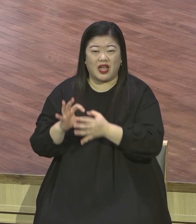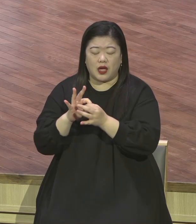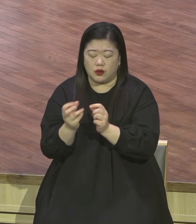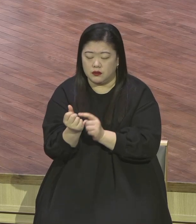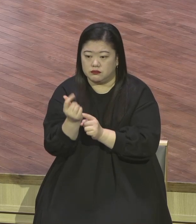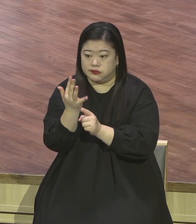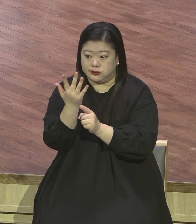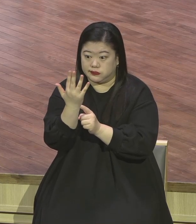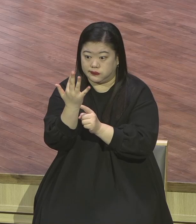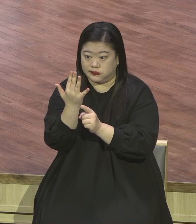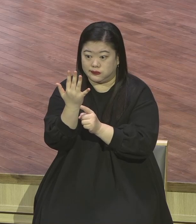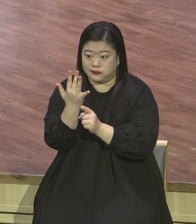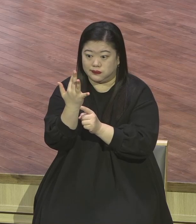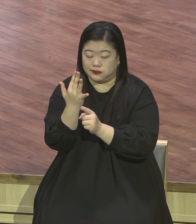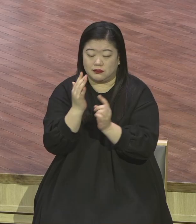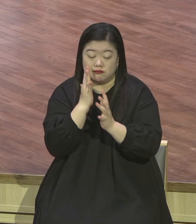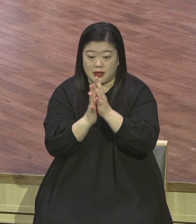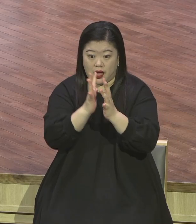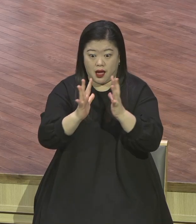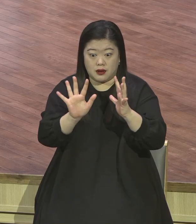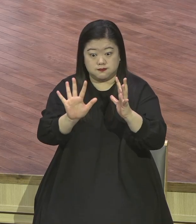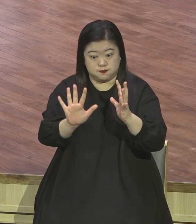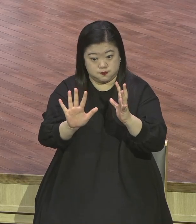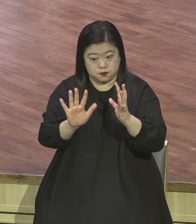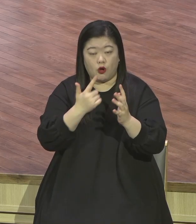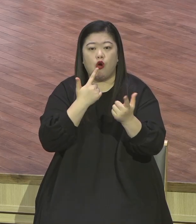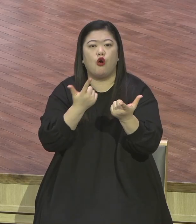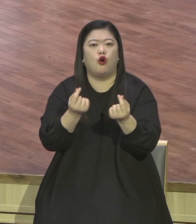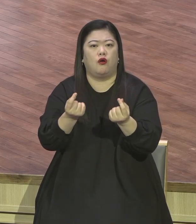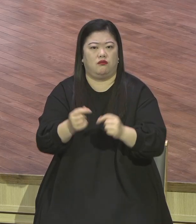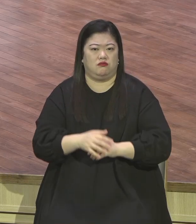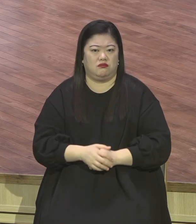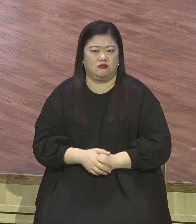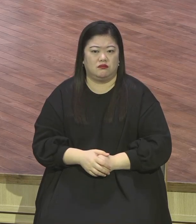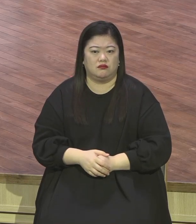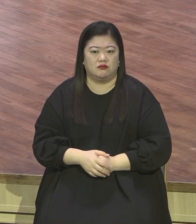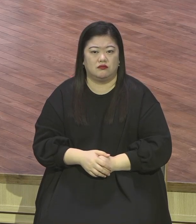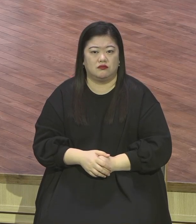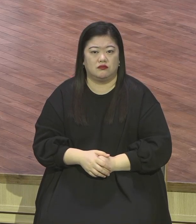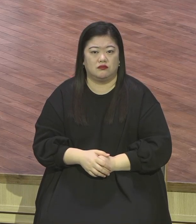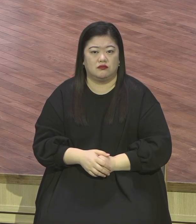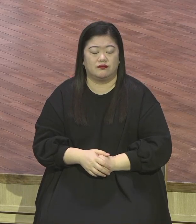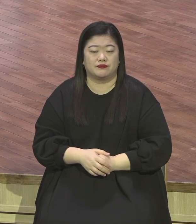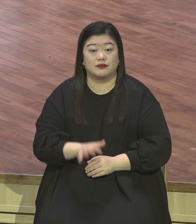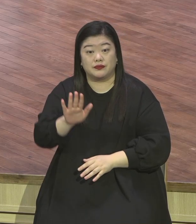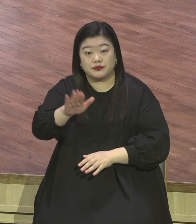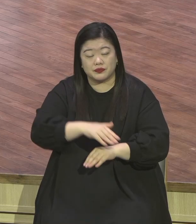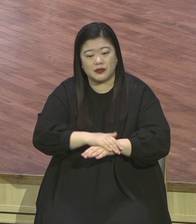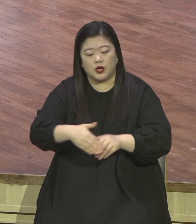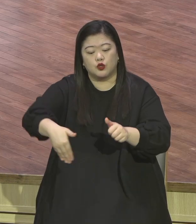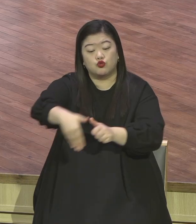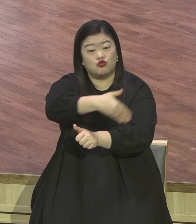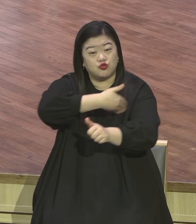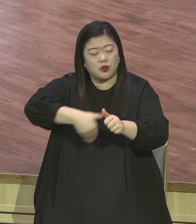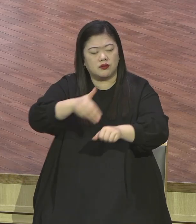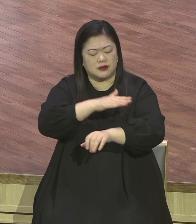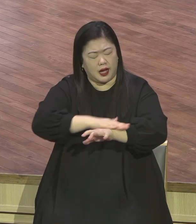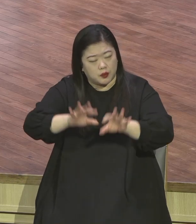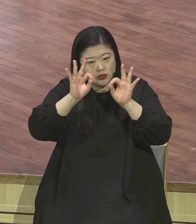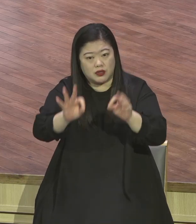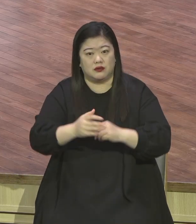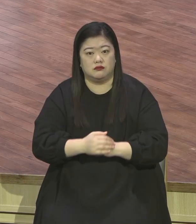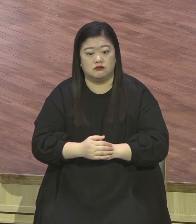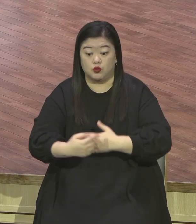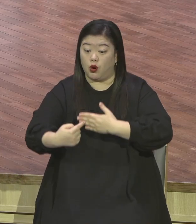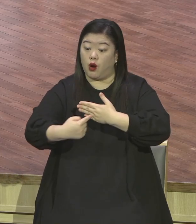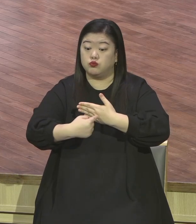여러분 주변에 영적인 손마른 자 많이 있습니다 영적 손마른 자 끝으로는 큰 문제없어